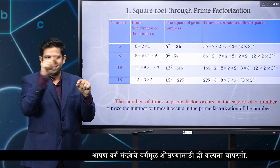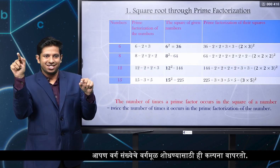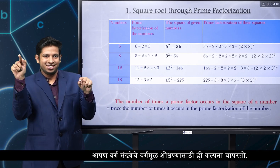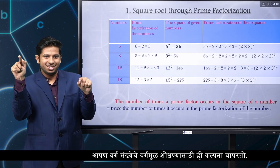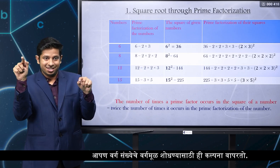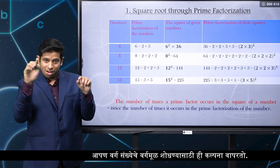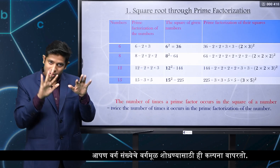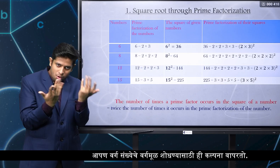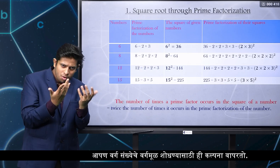ही कल्पना वापरतो.